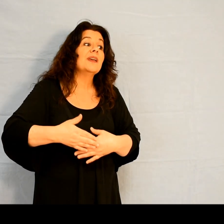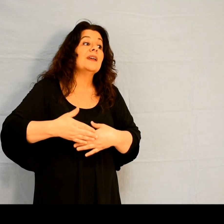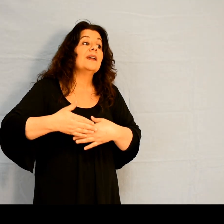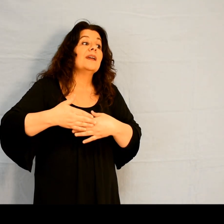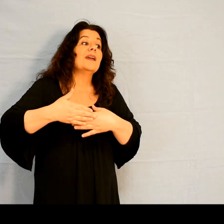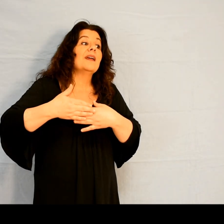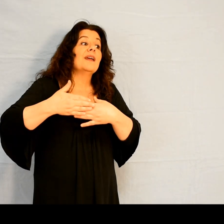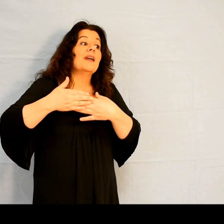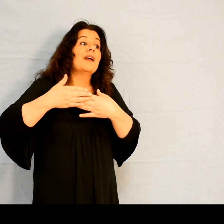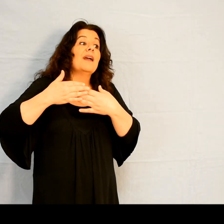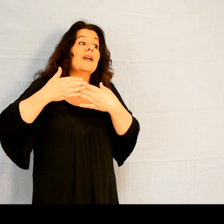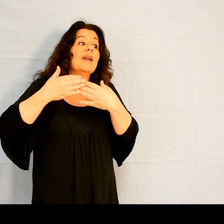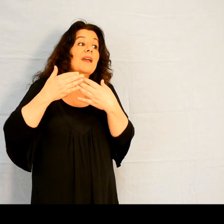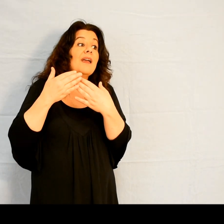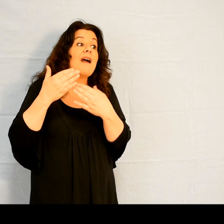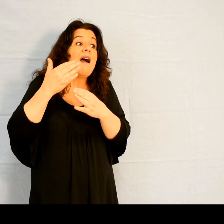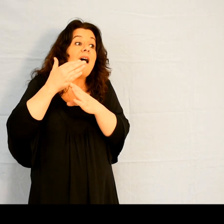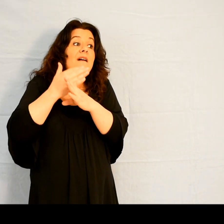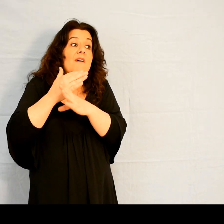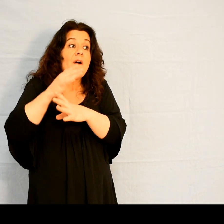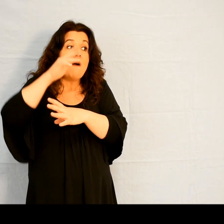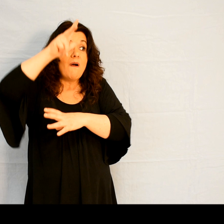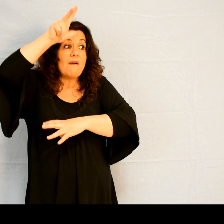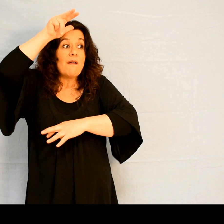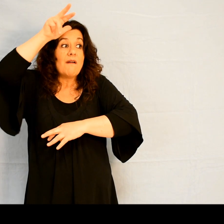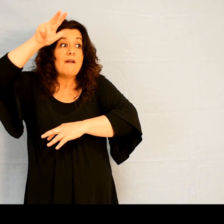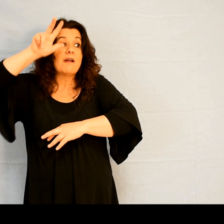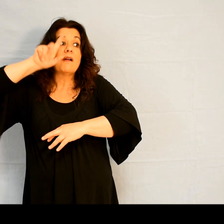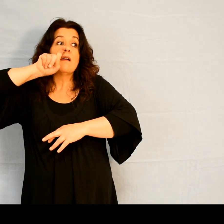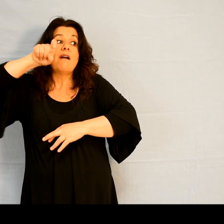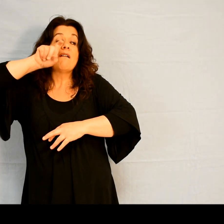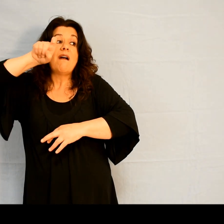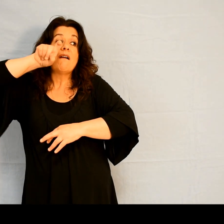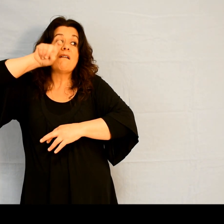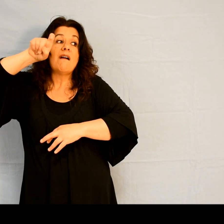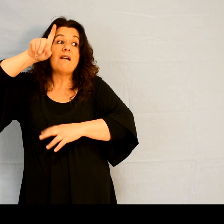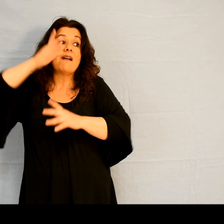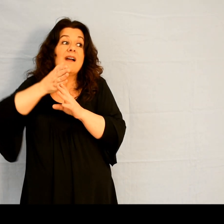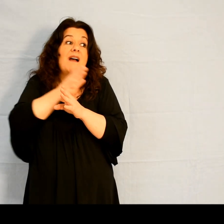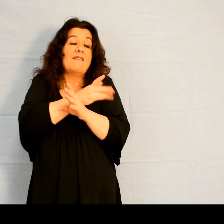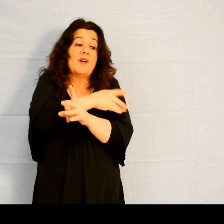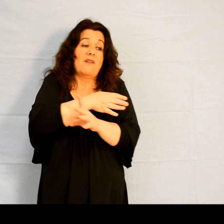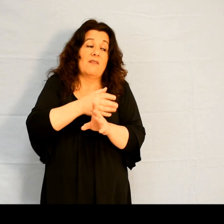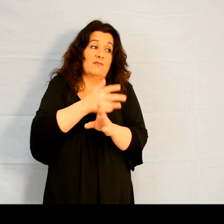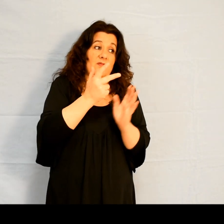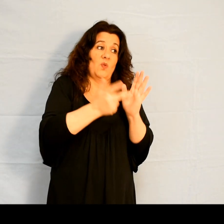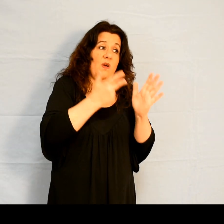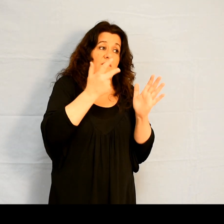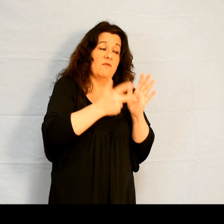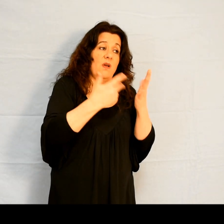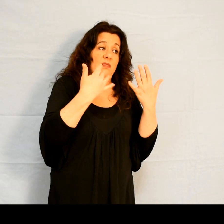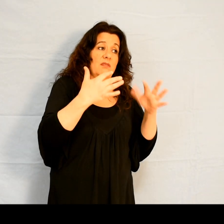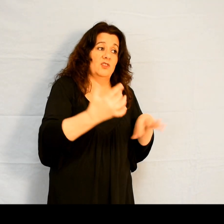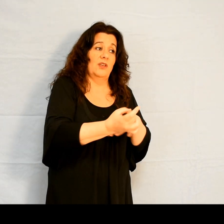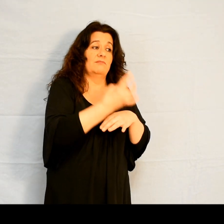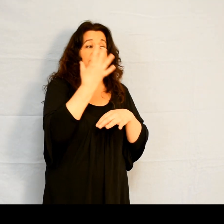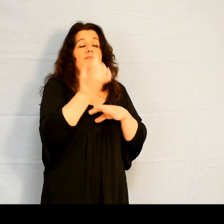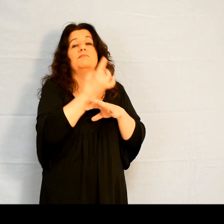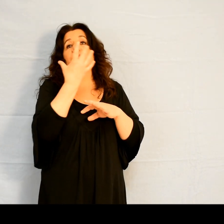tu m'auras renié 3 fois. » Pierre lui dit : même si je dois mourir avec toi,